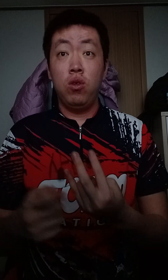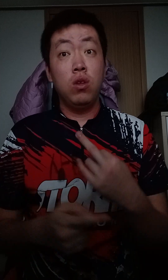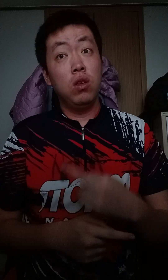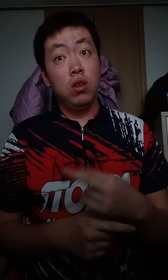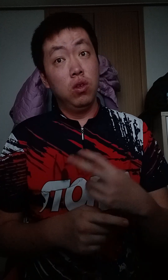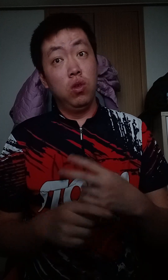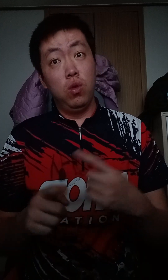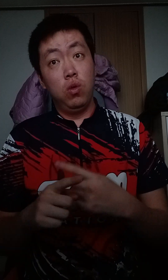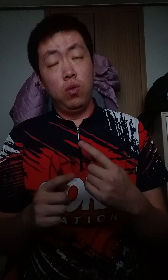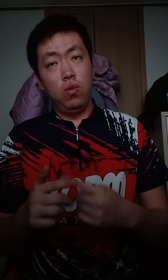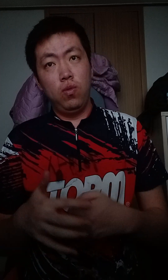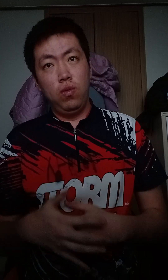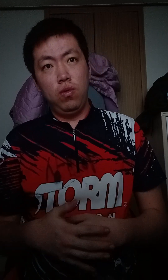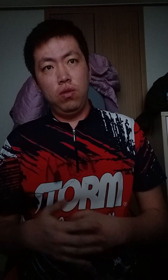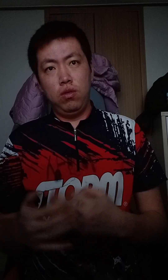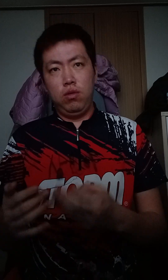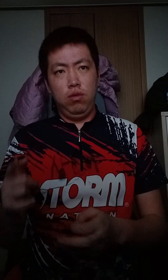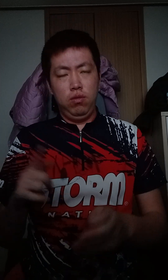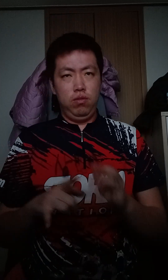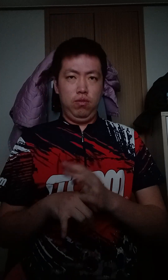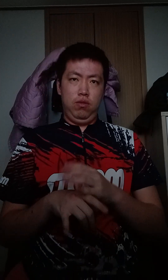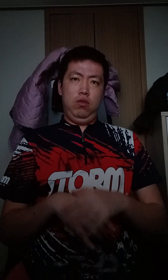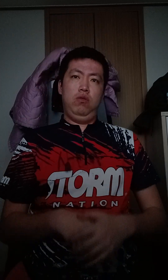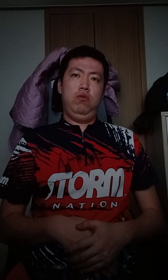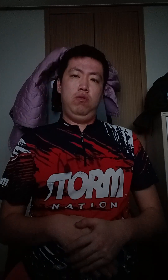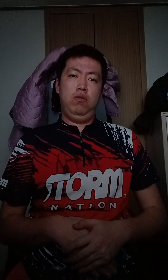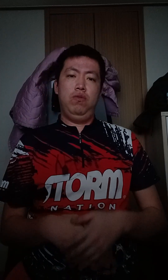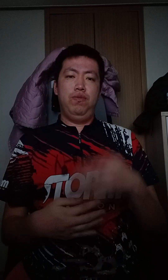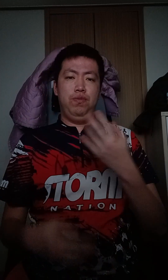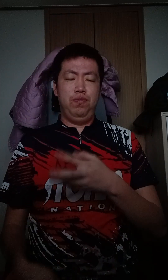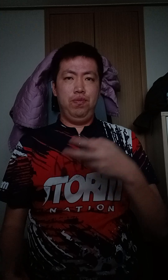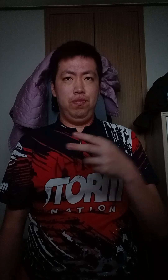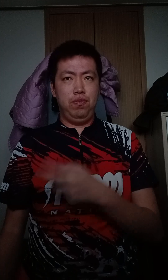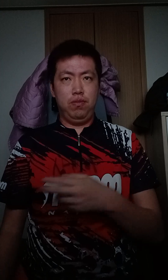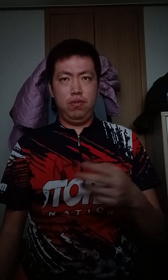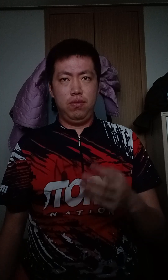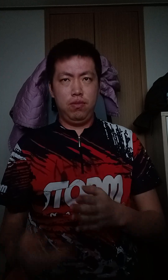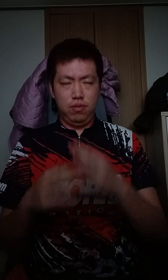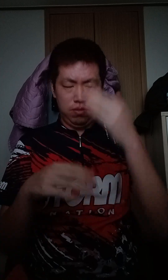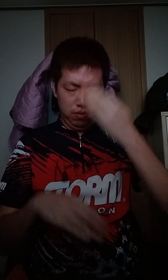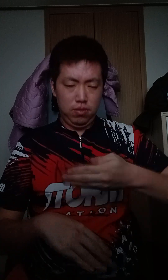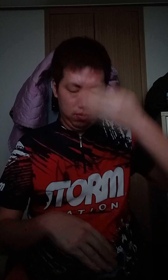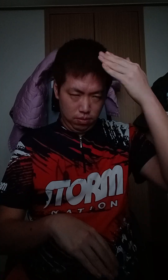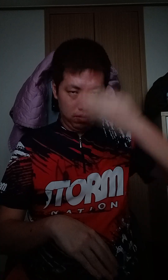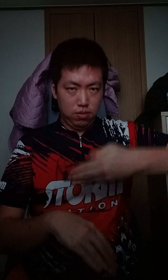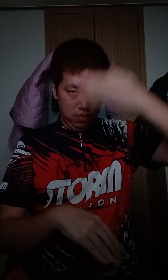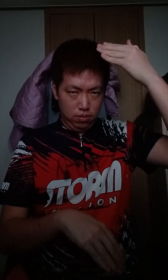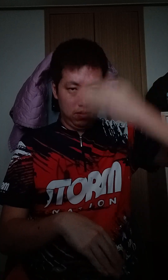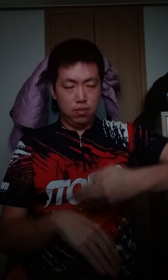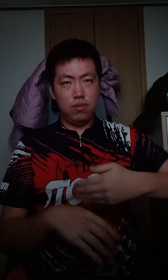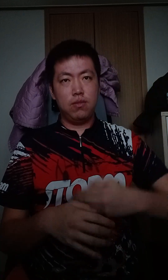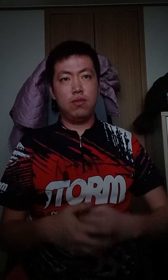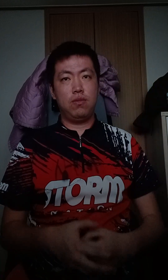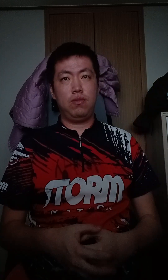정신질환은 없는 걸로 확인이 됐다고 하고요. 본인도 경찰에 계속 죄송하다 뭐 이렇게 사과를 하고 있다고 합니다.